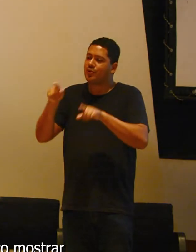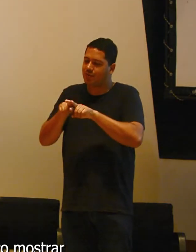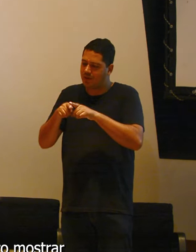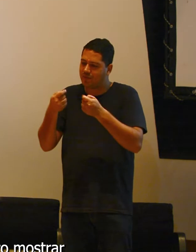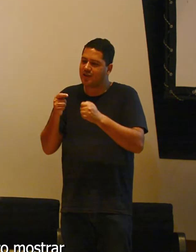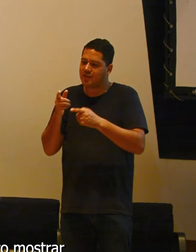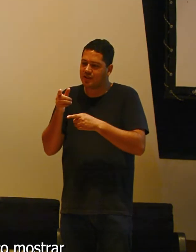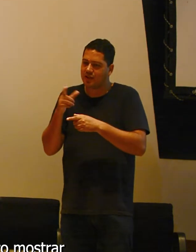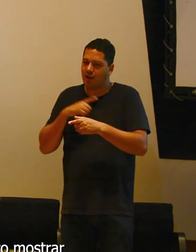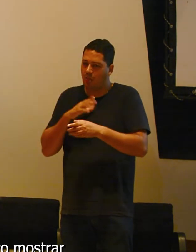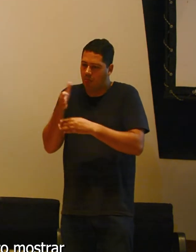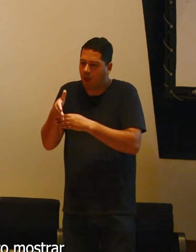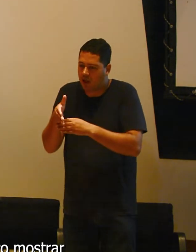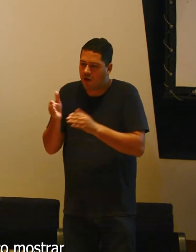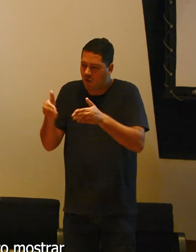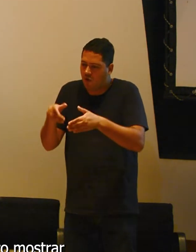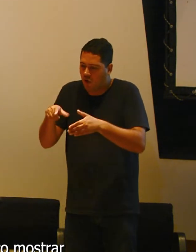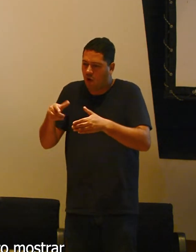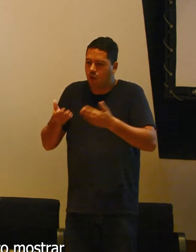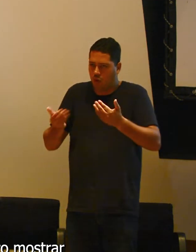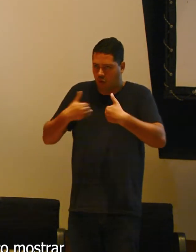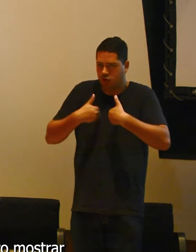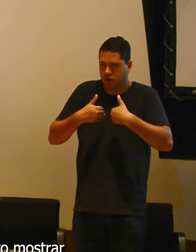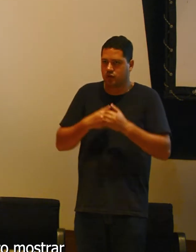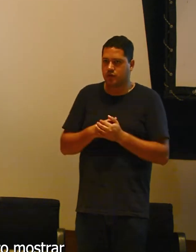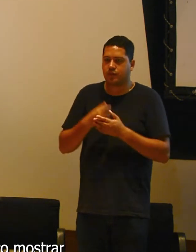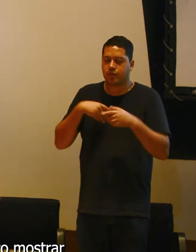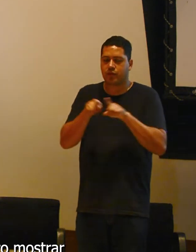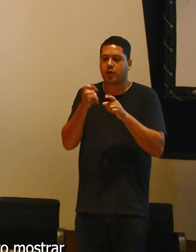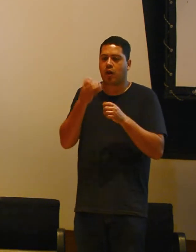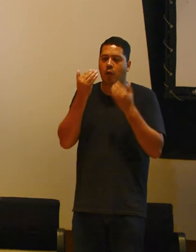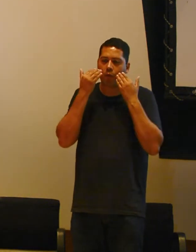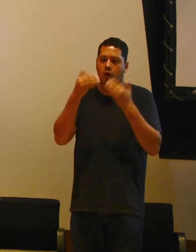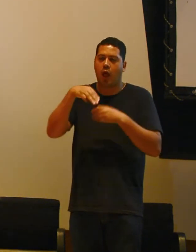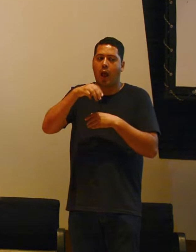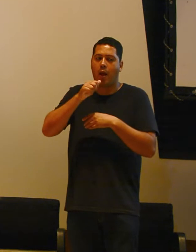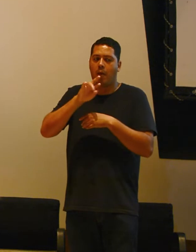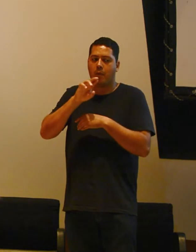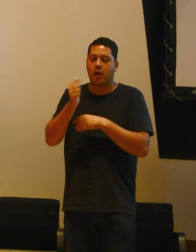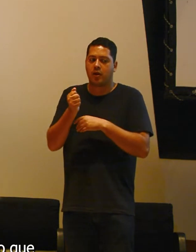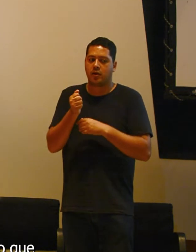Então esse aqui é um caso que eu quero mostrar, e até vamos lembrar da Maíra.